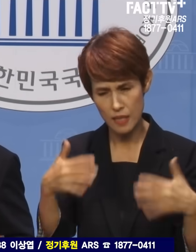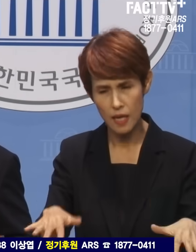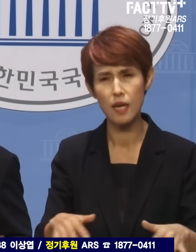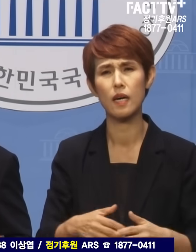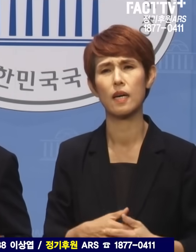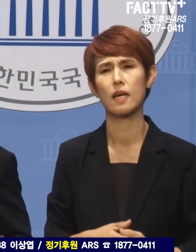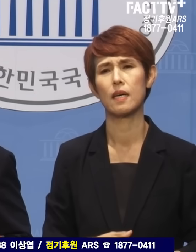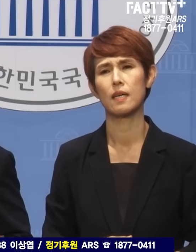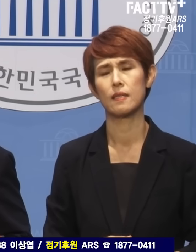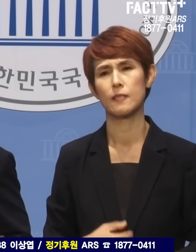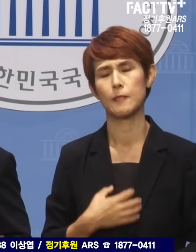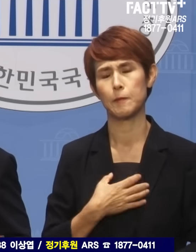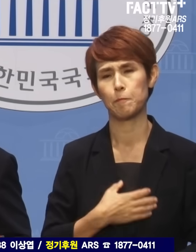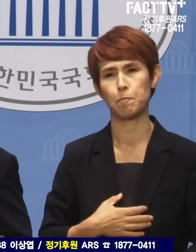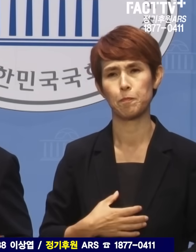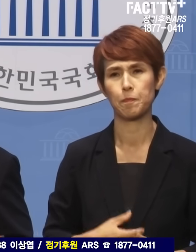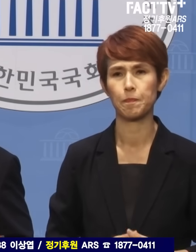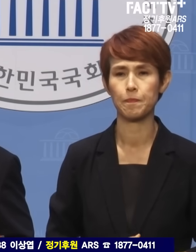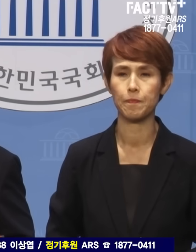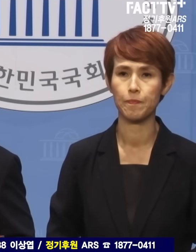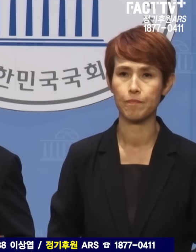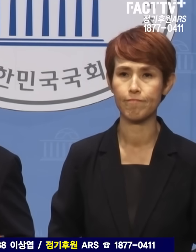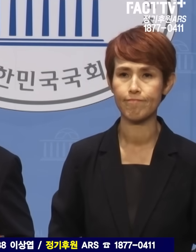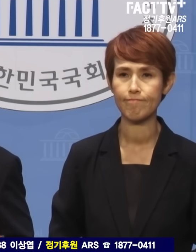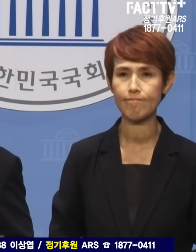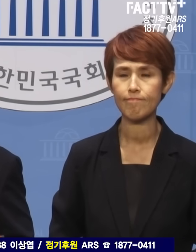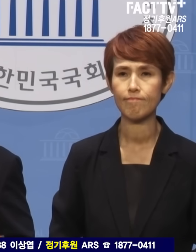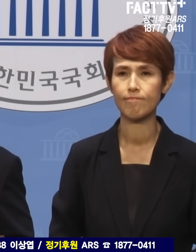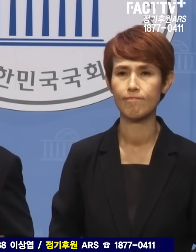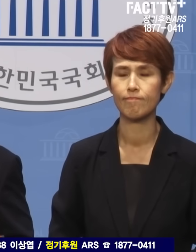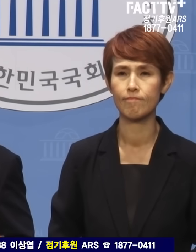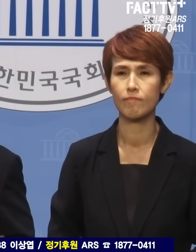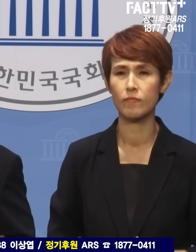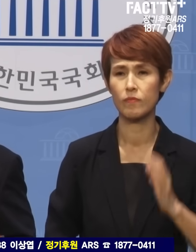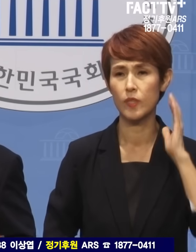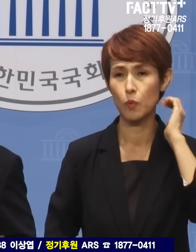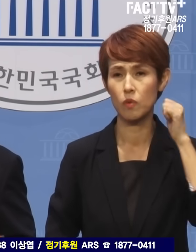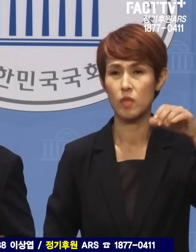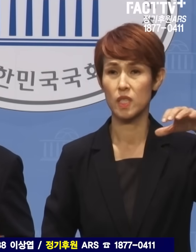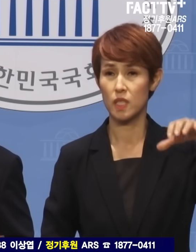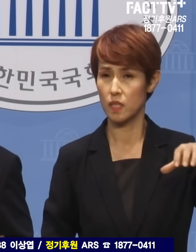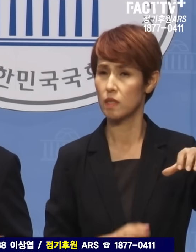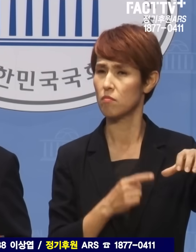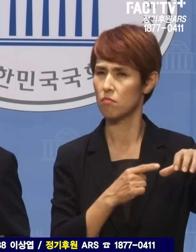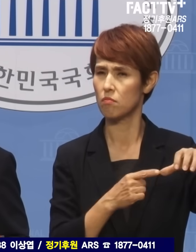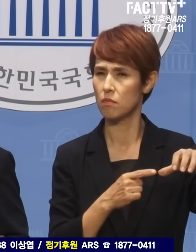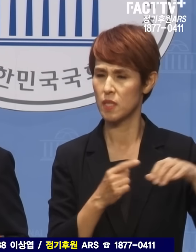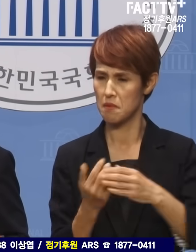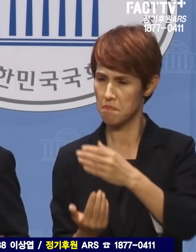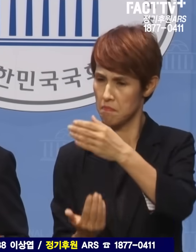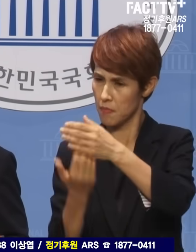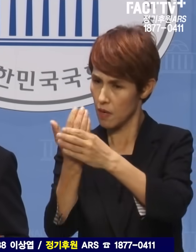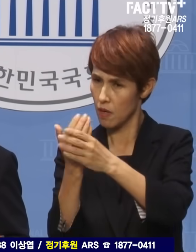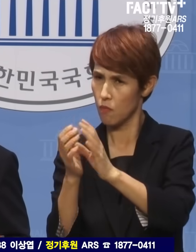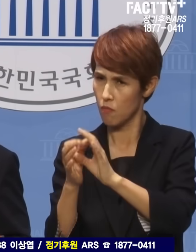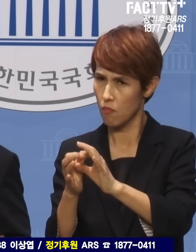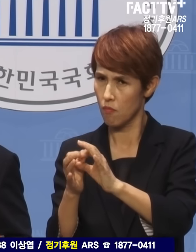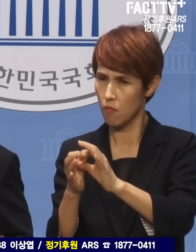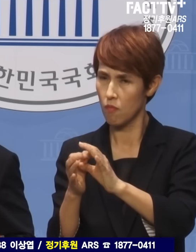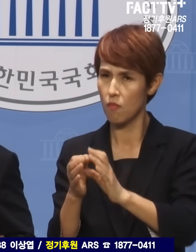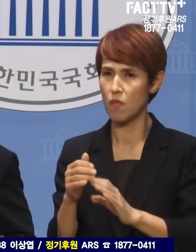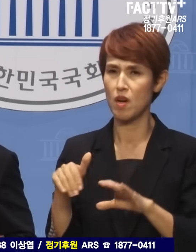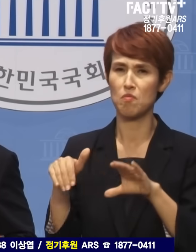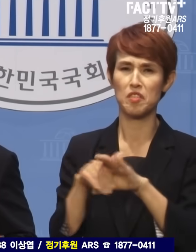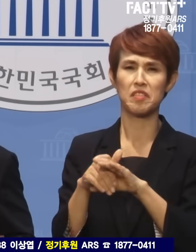취해졌고 남음이 있습니다 동시에 대통령실이 과연이 사건에 대해 전정부